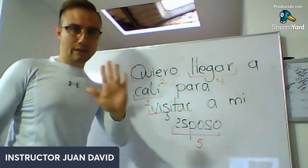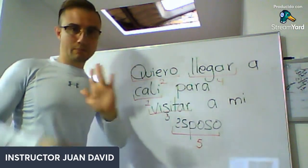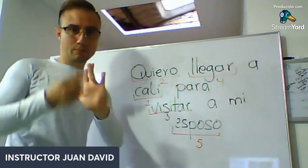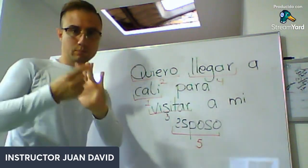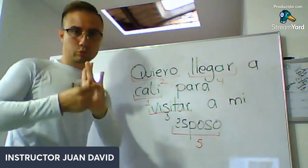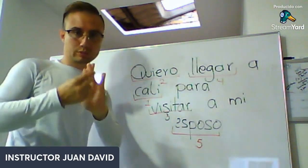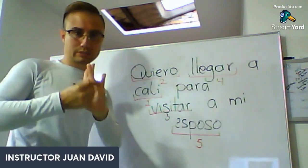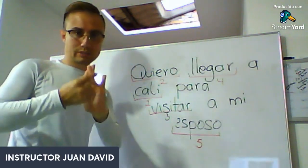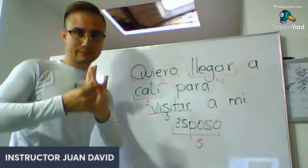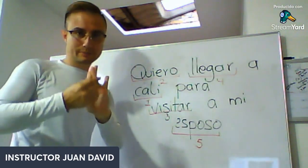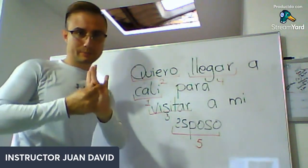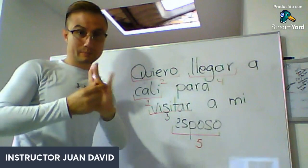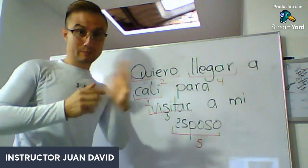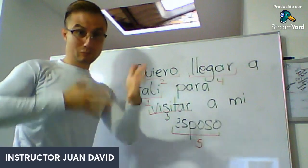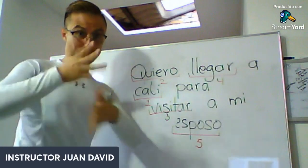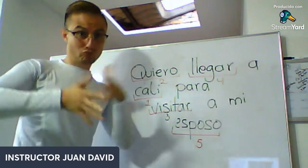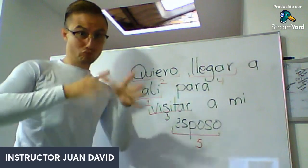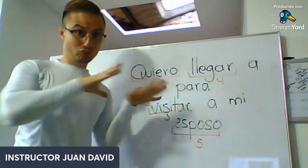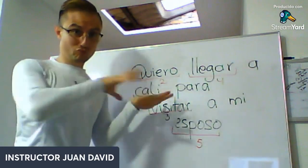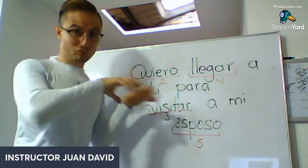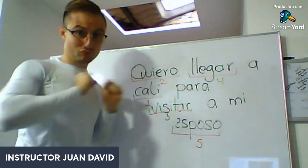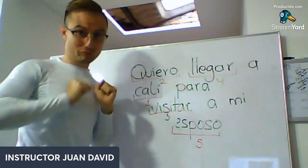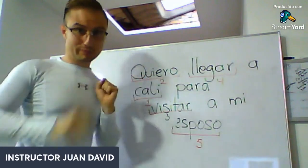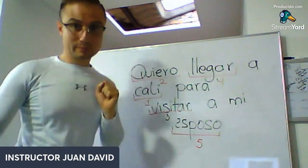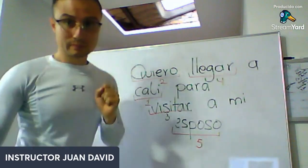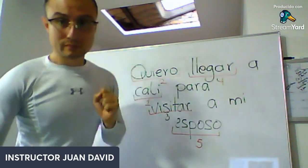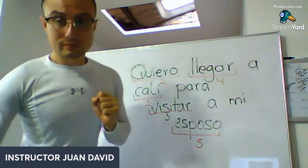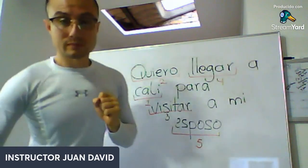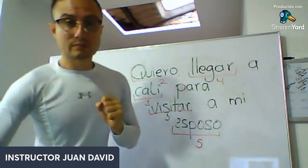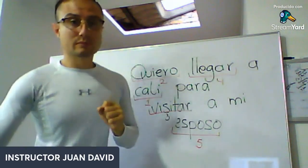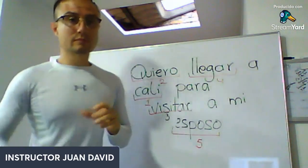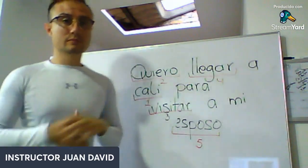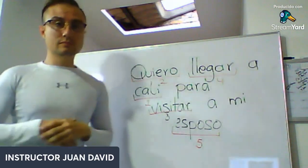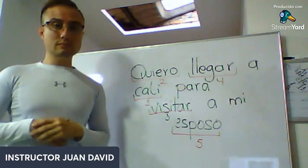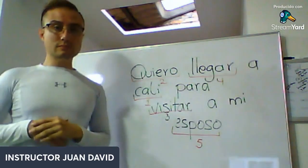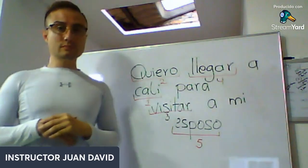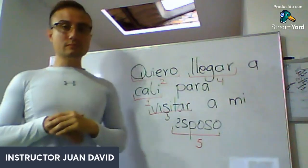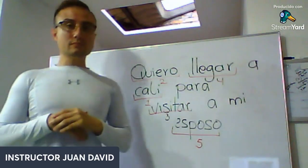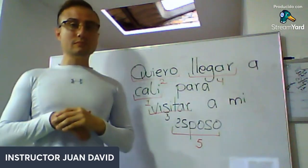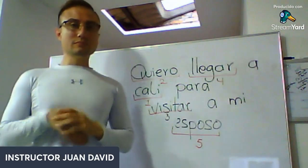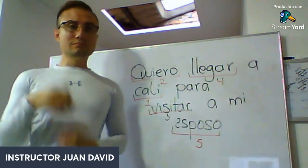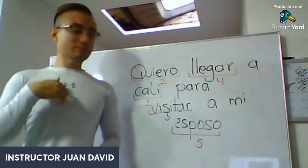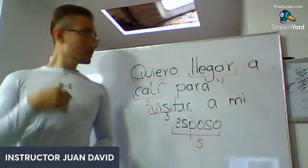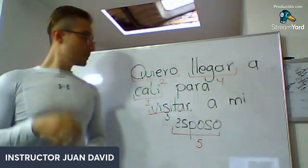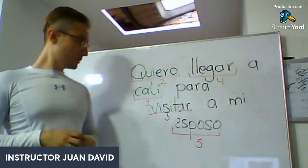y el quinto esposo si entonces voy a hacerlo en lengua de señas